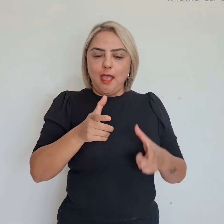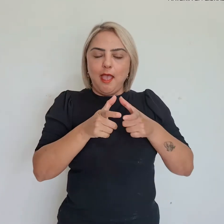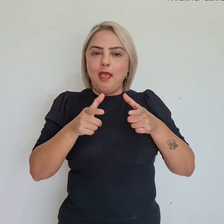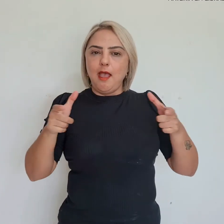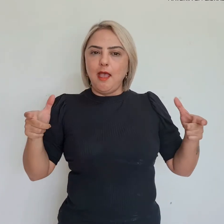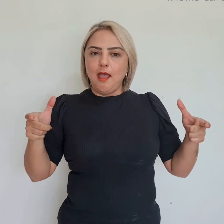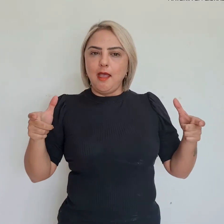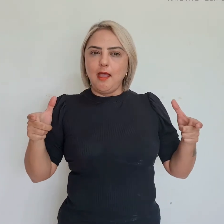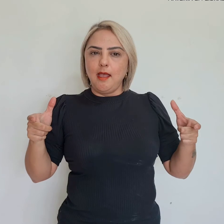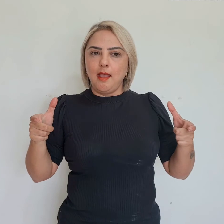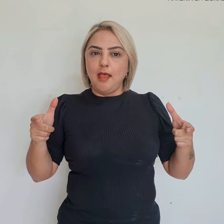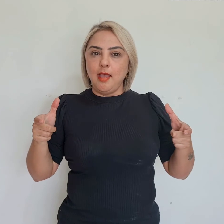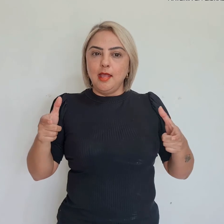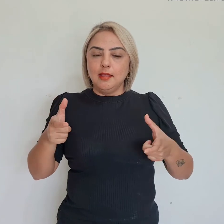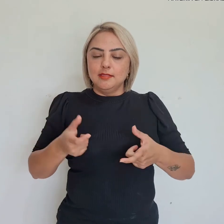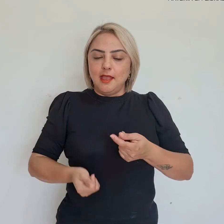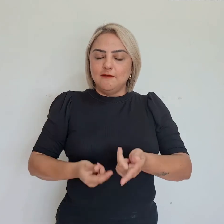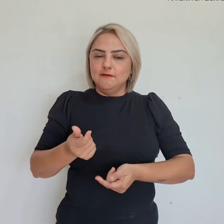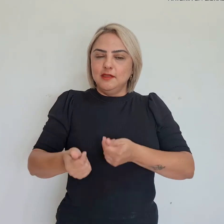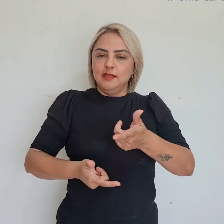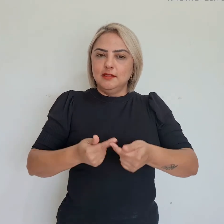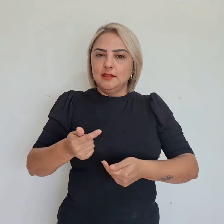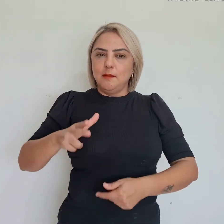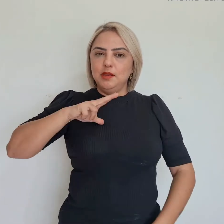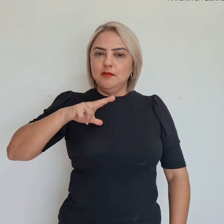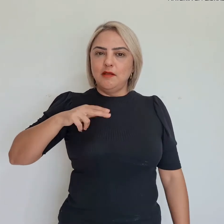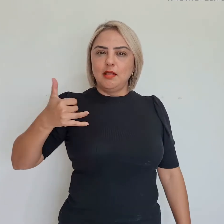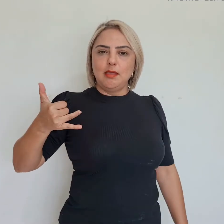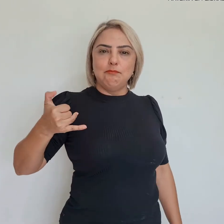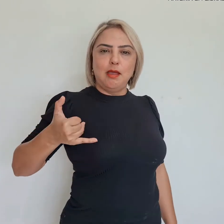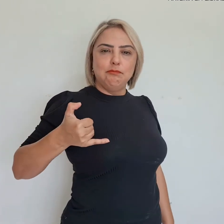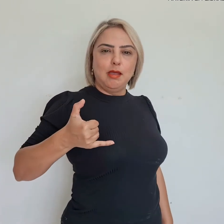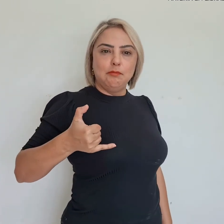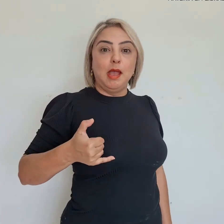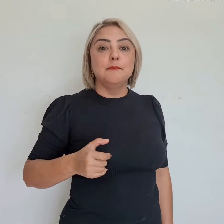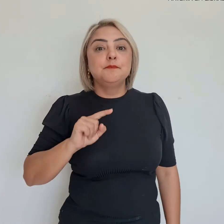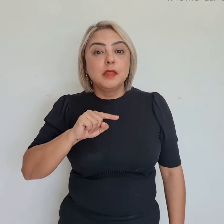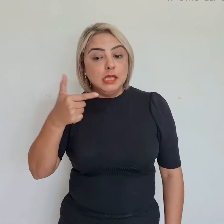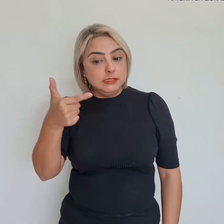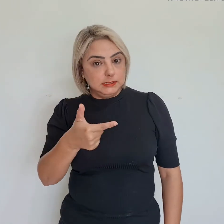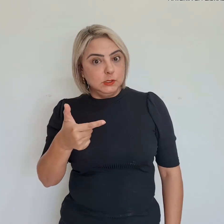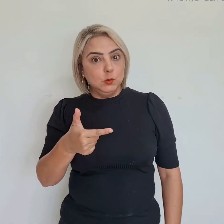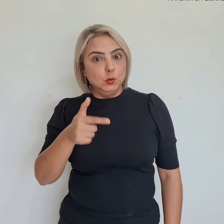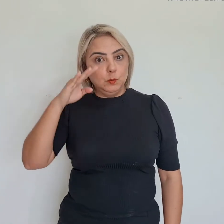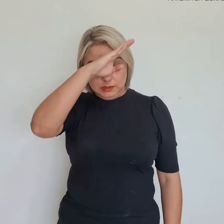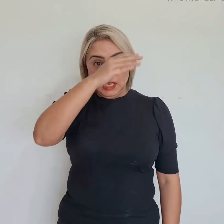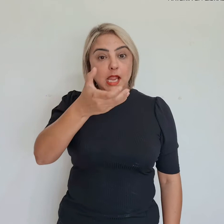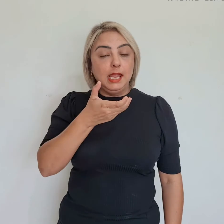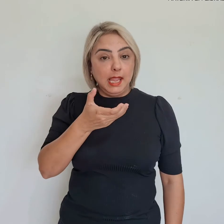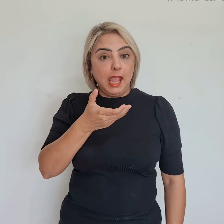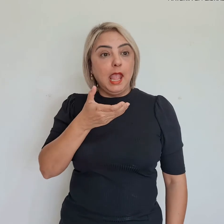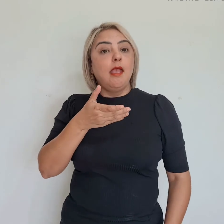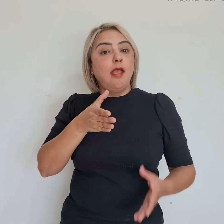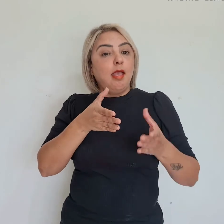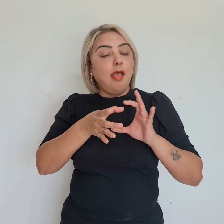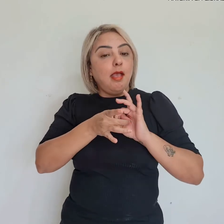venda privada de armas. Segundo lugar, quer autorização para ter